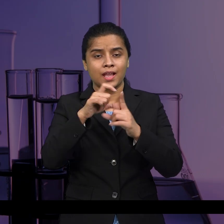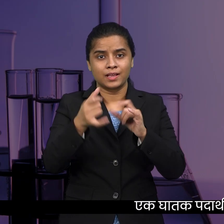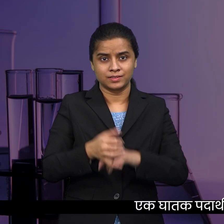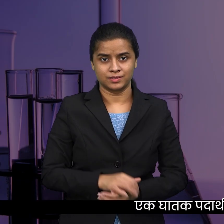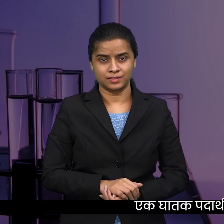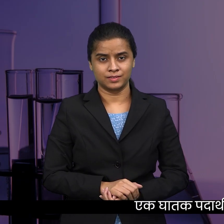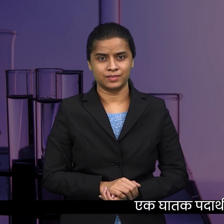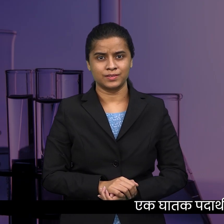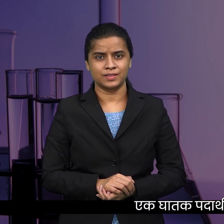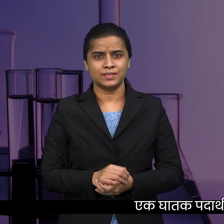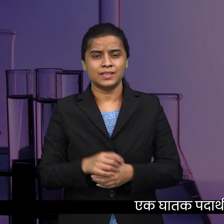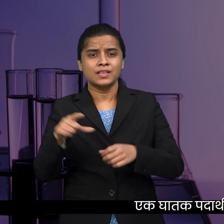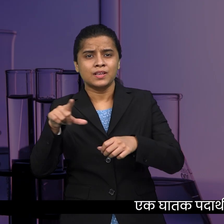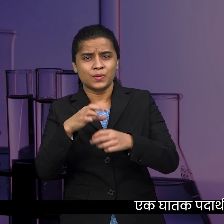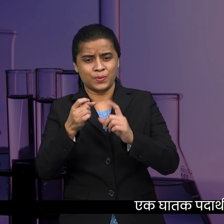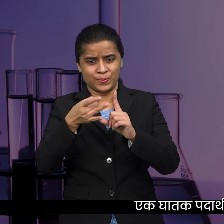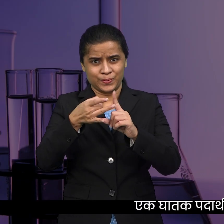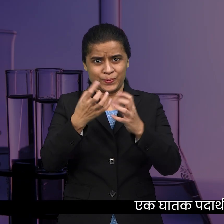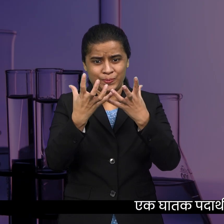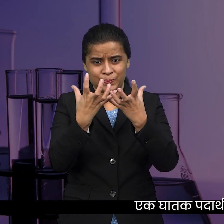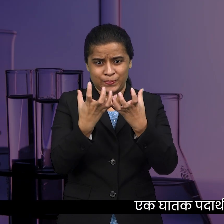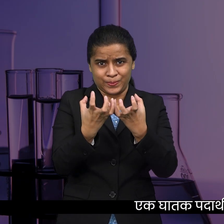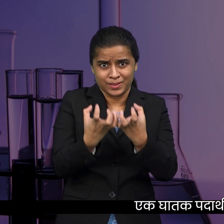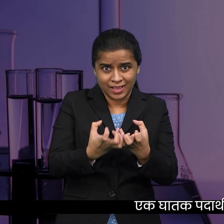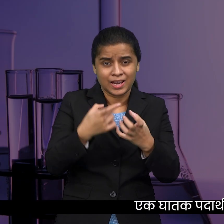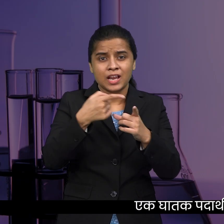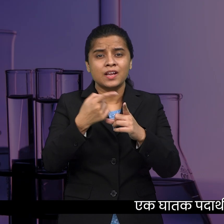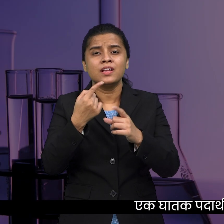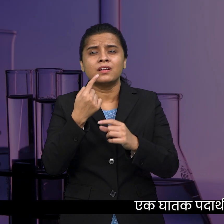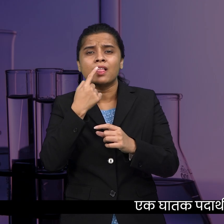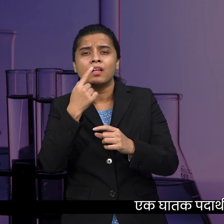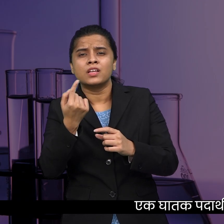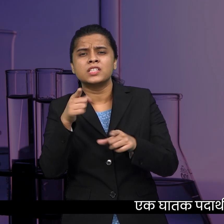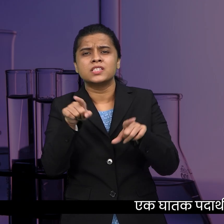अम्ल एक घातक पदार्थ जिसका स्वाद खट्टा होता है।